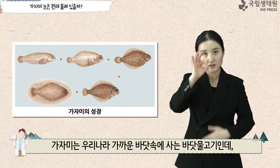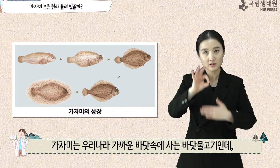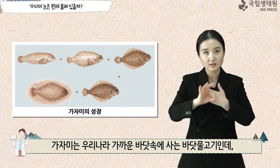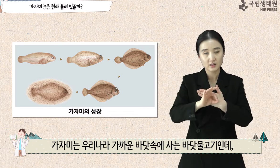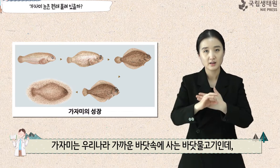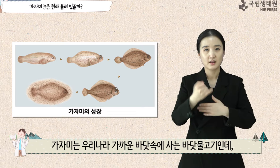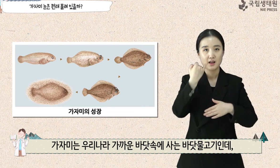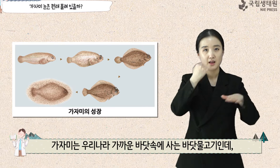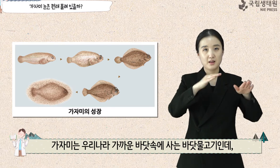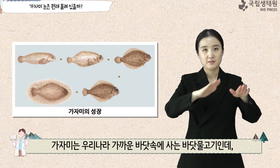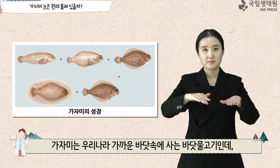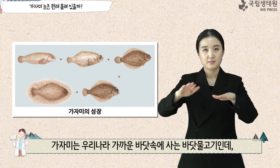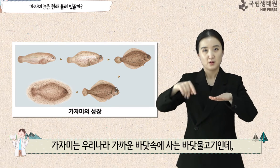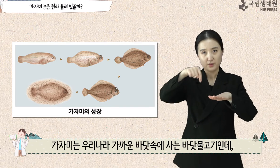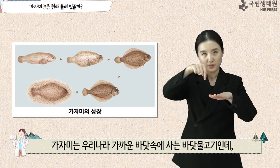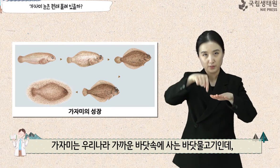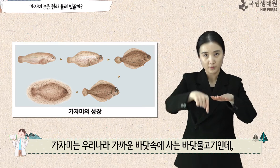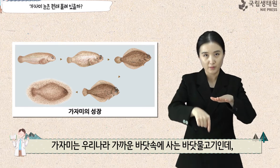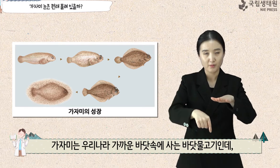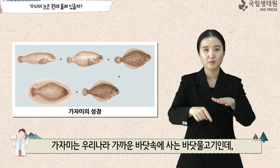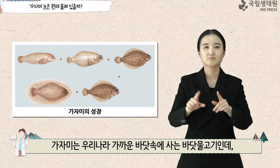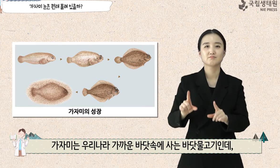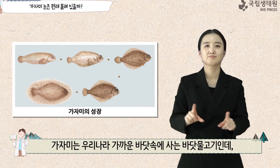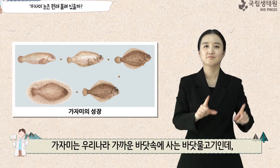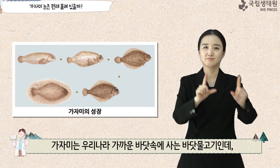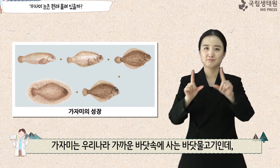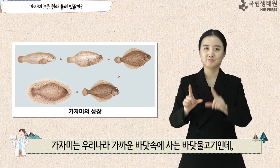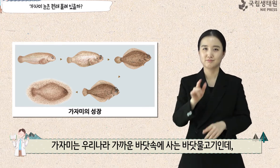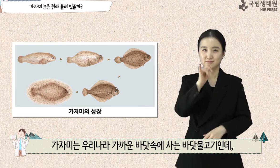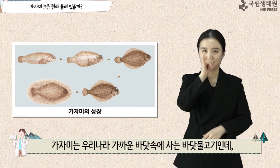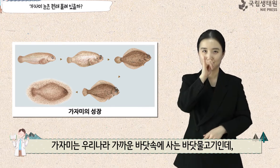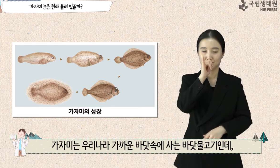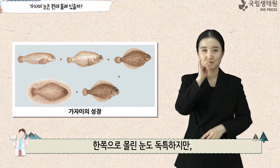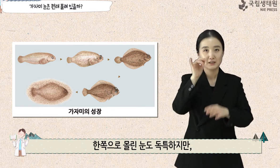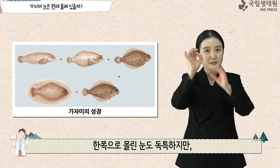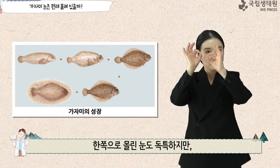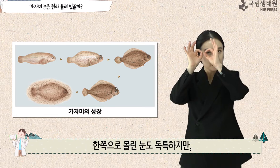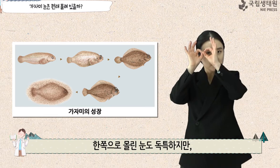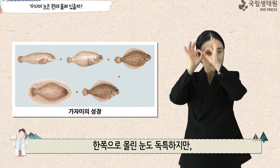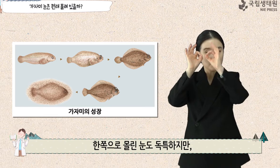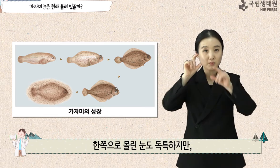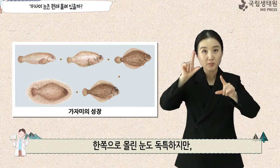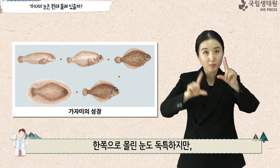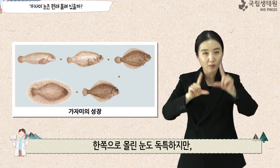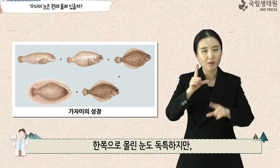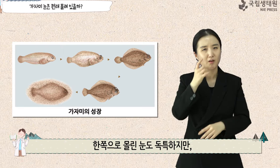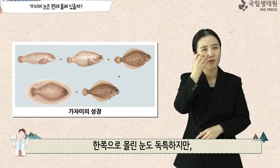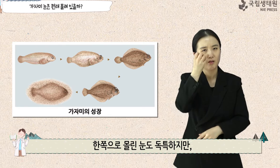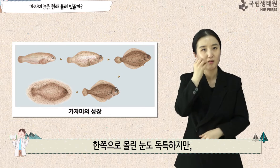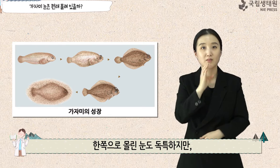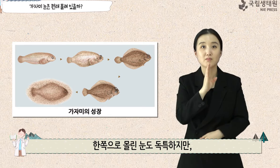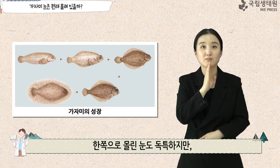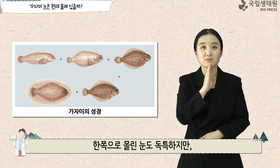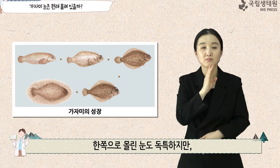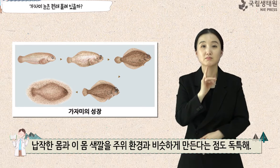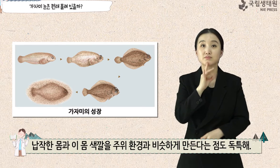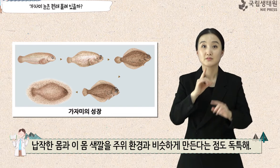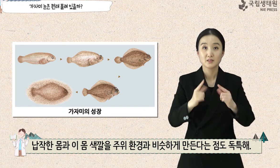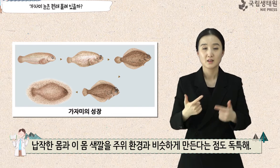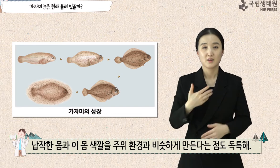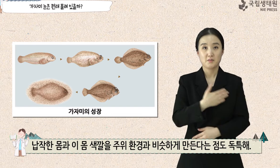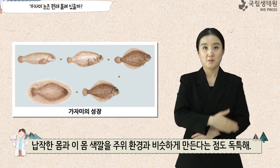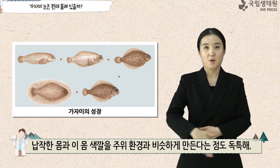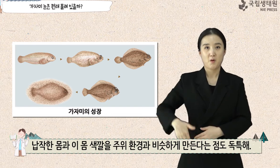가자미는 우리나라 가까운 바다 속에 사는 바다 물고기인데 한쪽으로 몰린 눈도 독특하지만